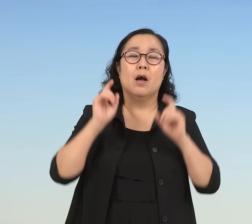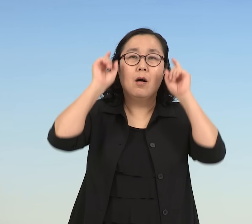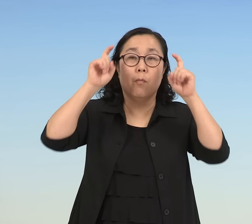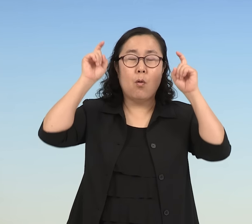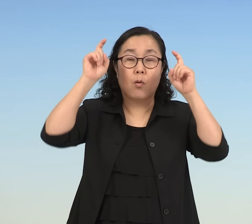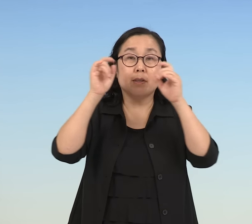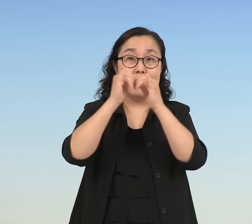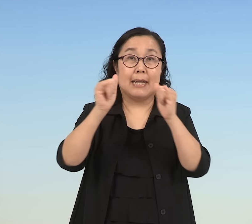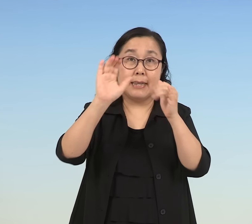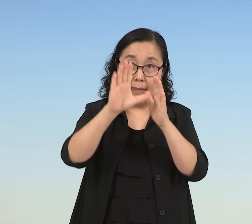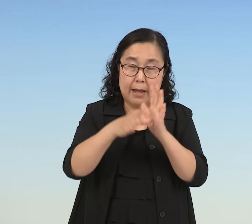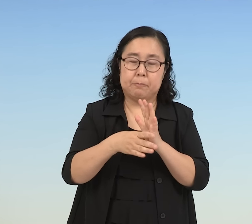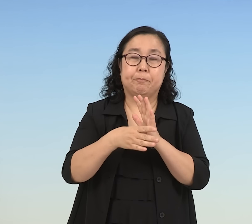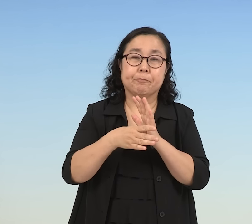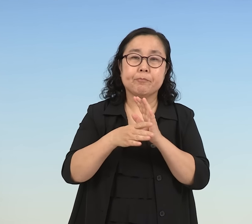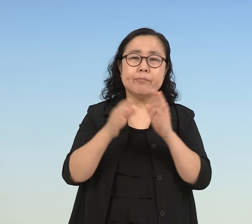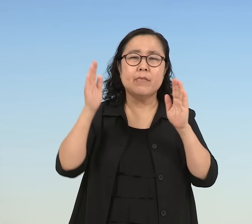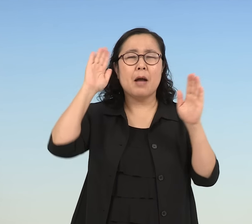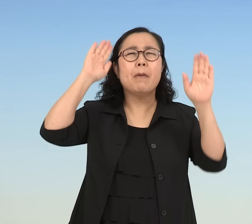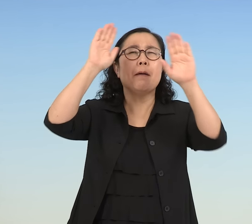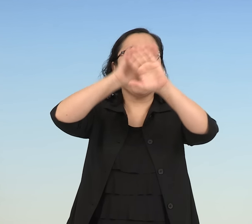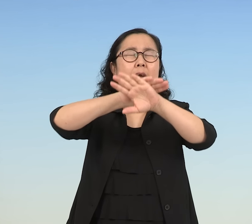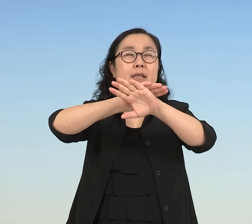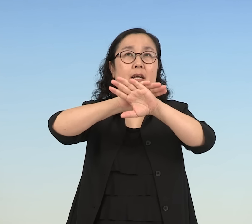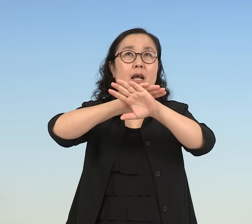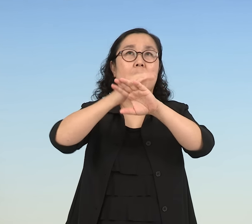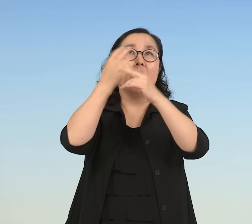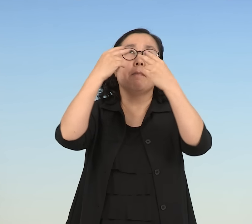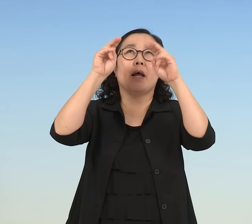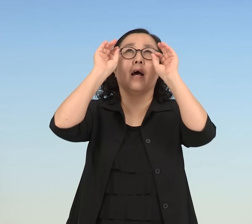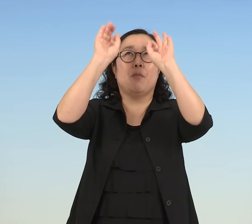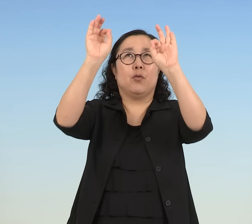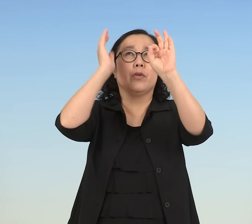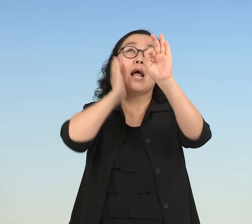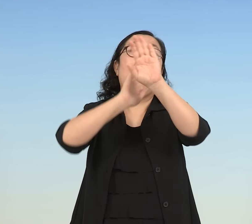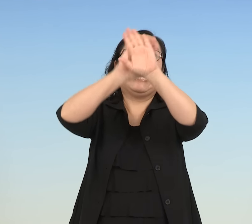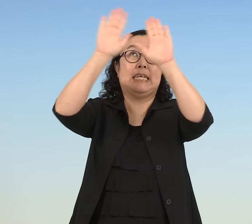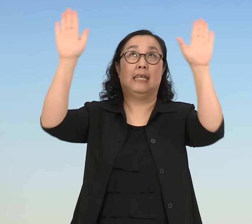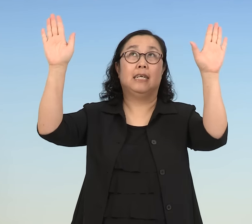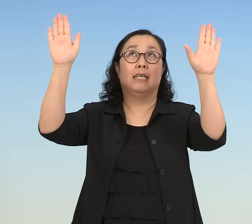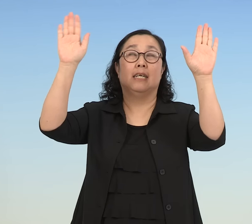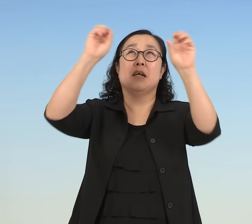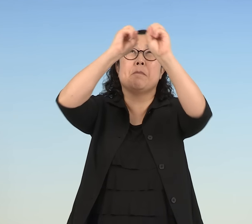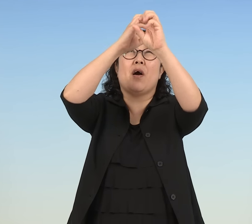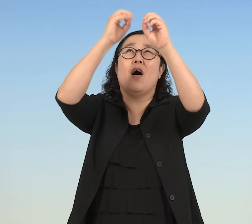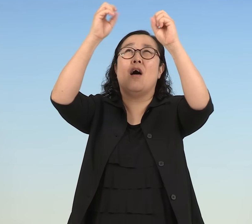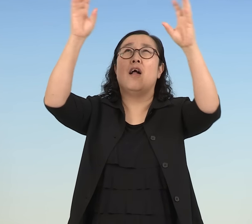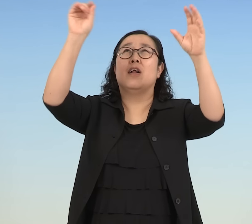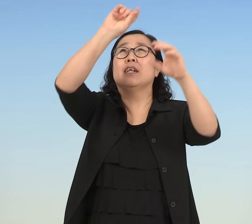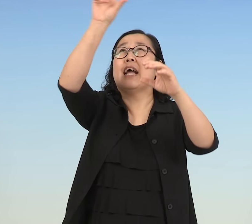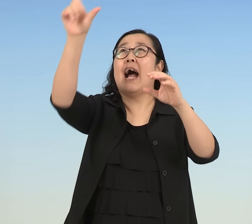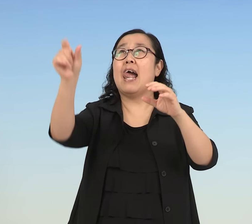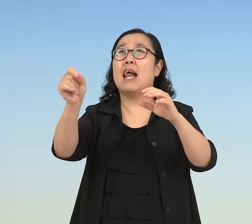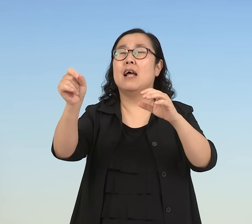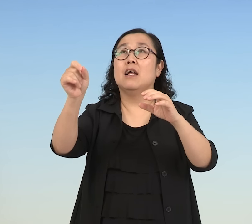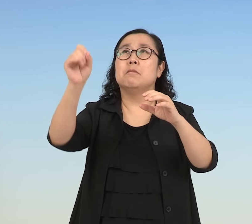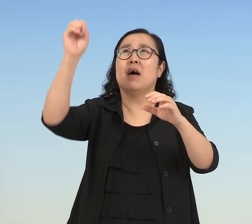목동 시절에 밤에 양을 치다가 바라본 하늘, 저 별빛, 달, 쏟아지는